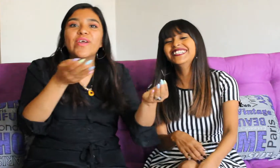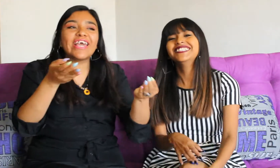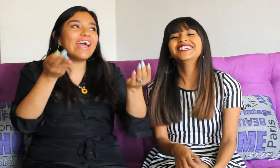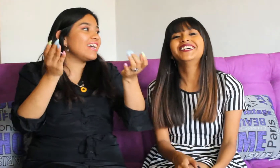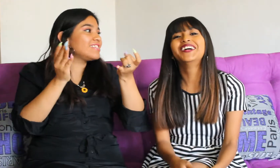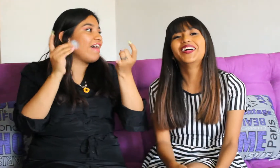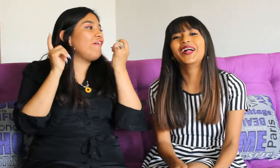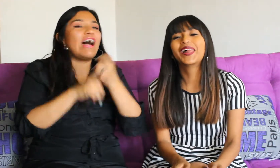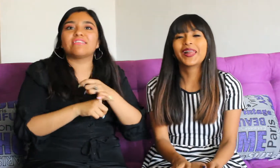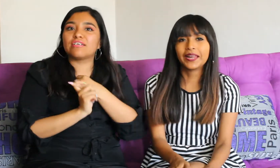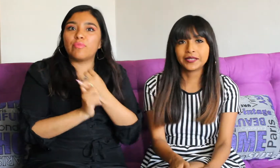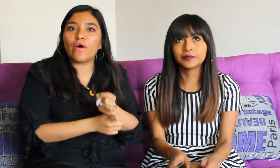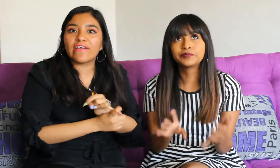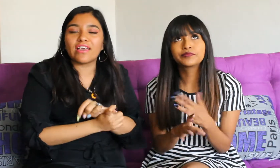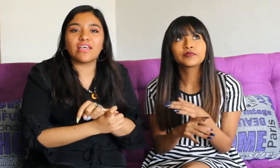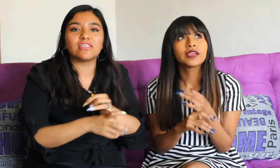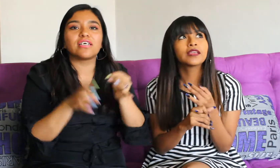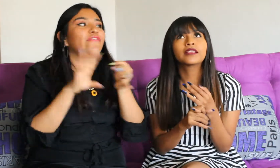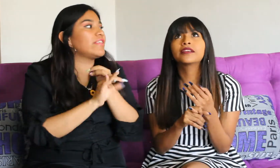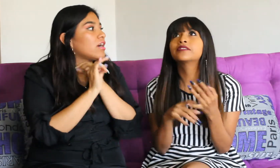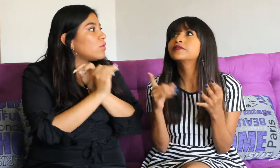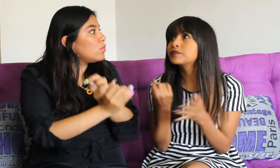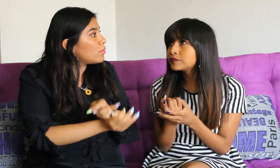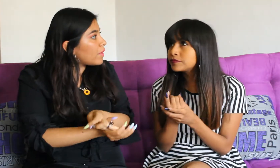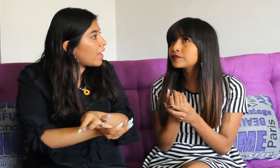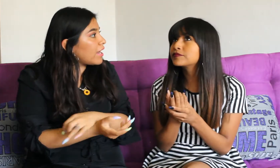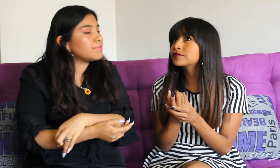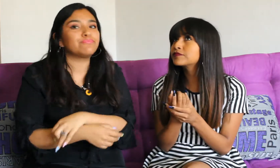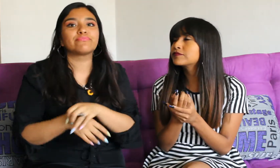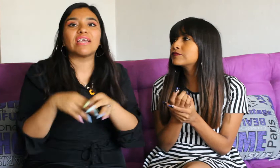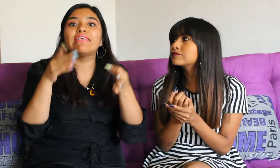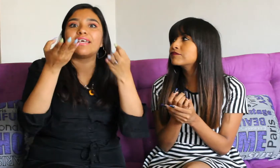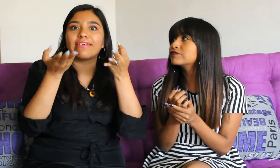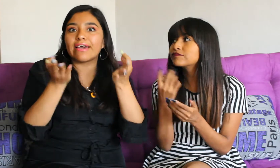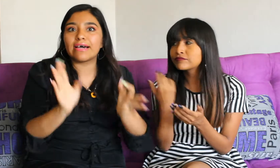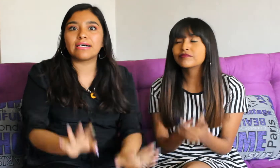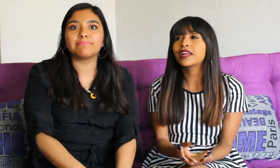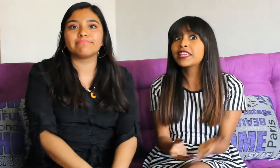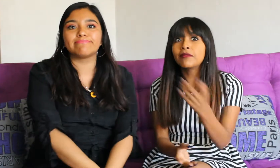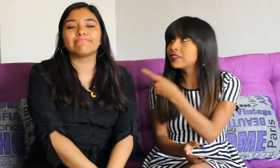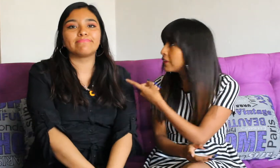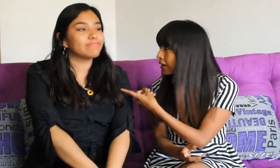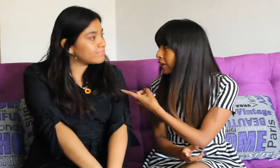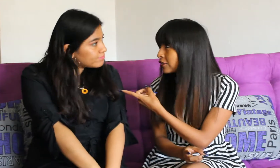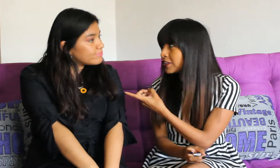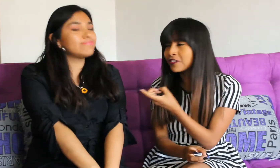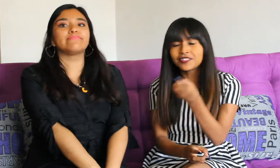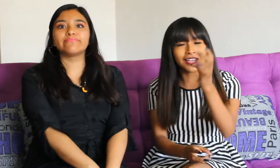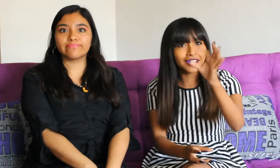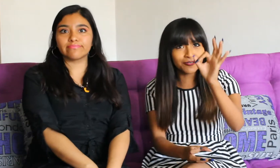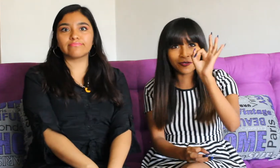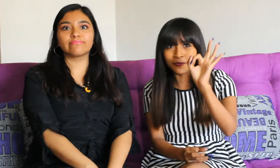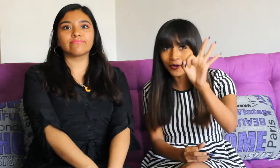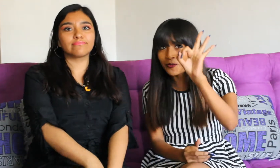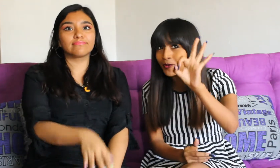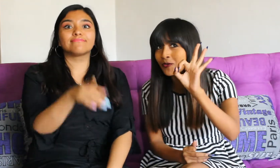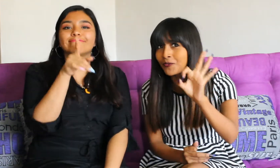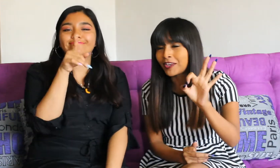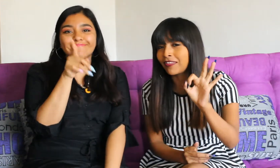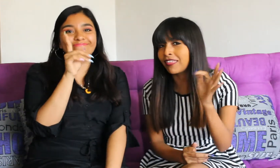Porque ha estado Arctic Monkeys, Café Tacuba, Nicky Jam. Y hablando de reggaetoneros, hay un rumor muy fuerte de